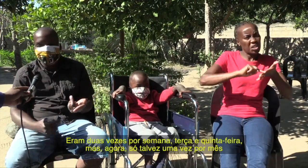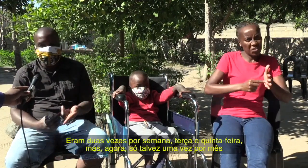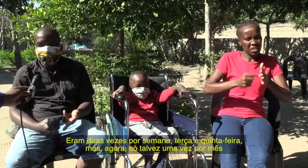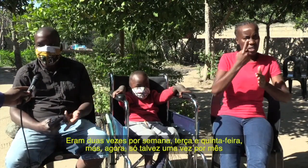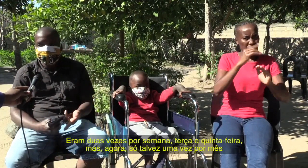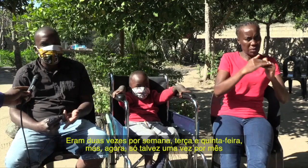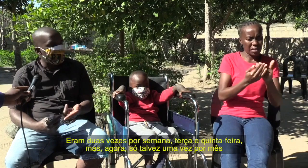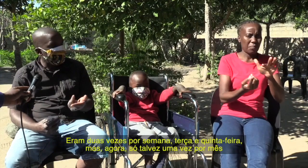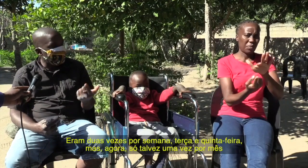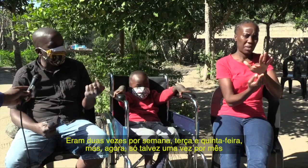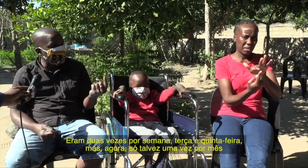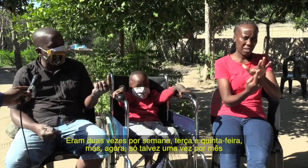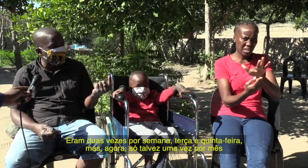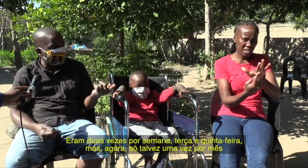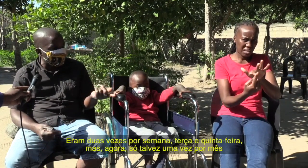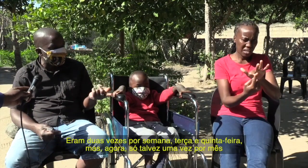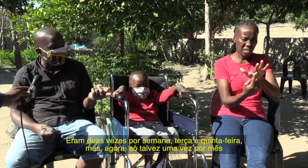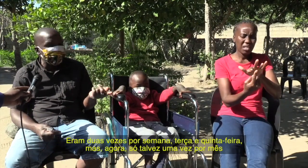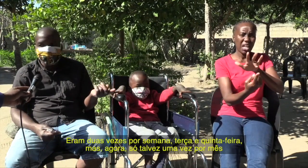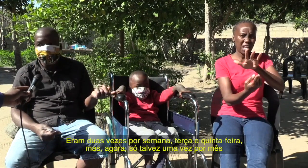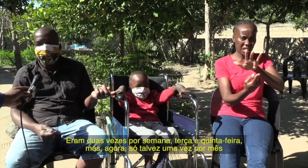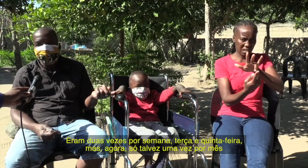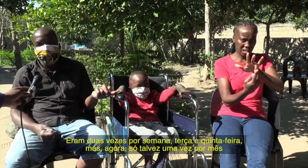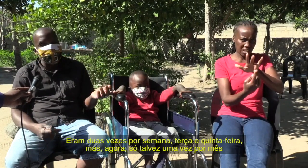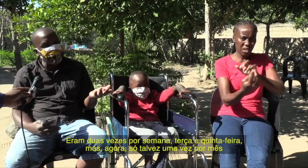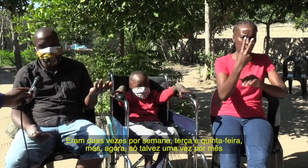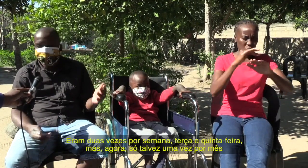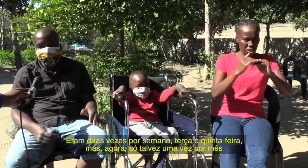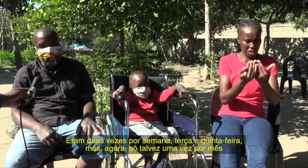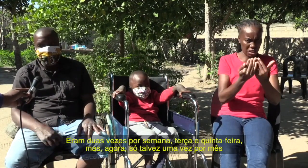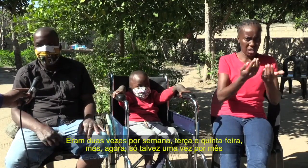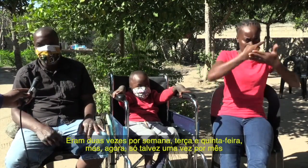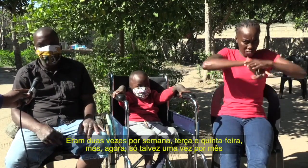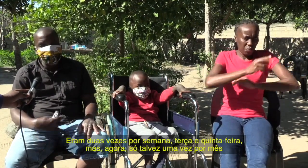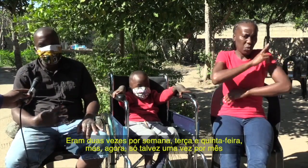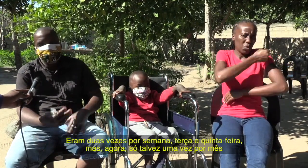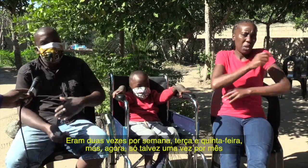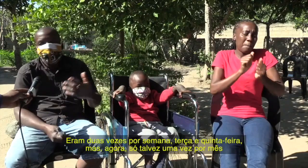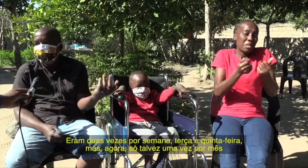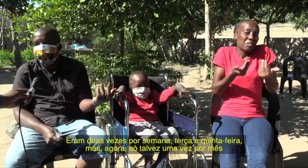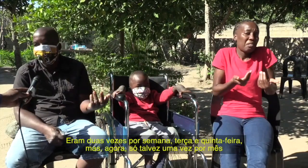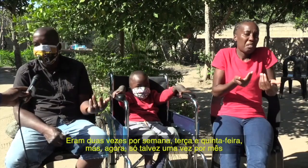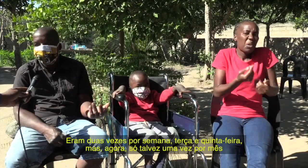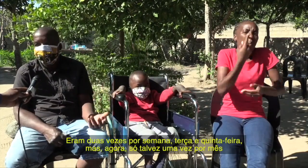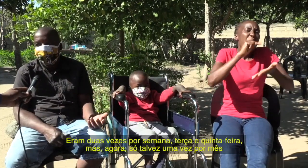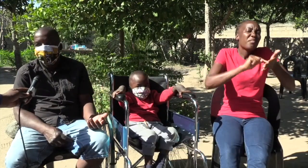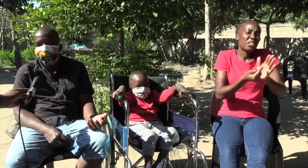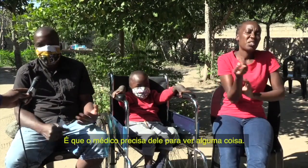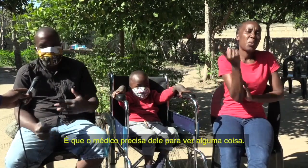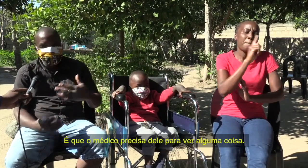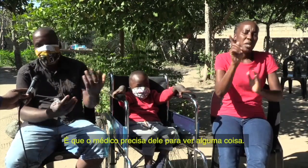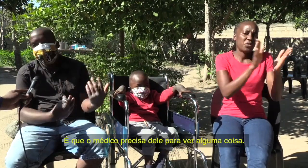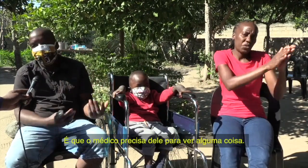por dia terça terça e quinta mas agora só talvez uma vez por mês